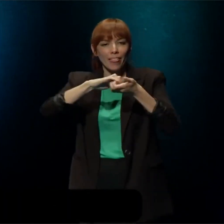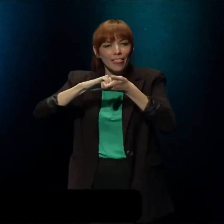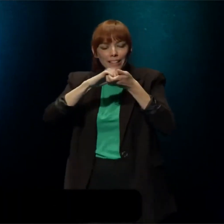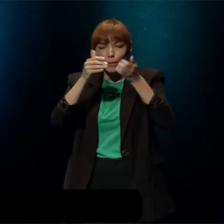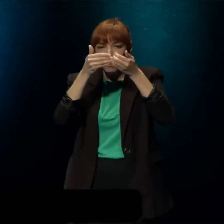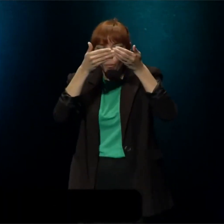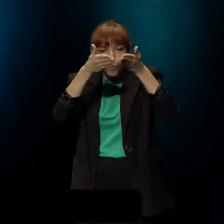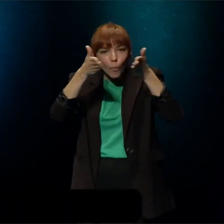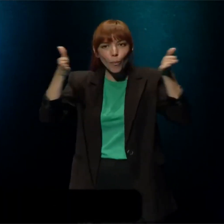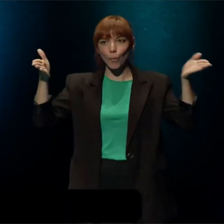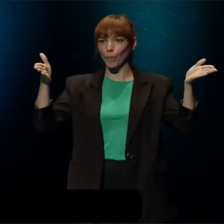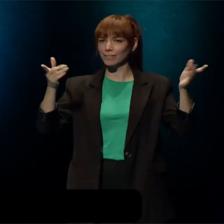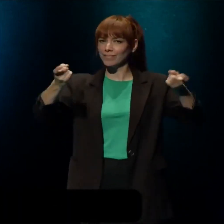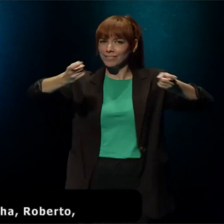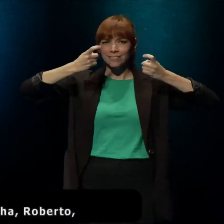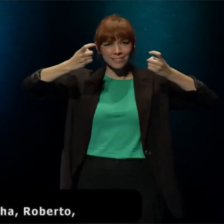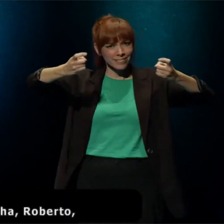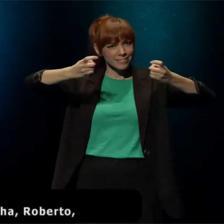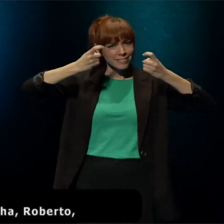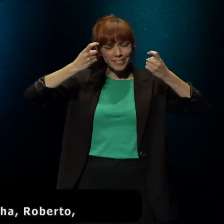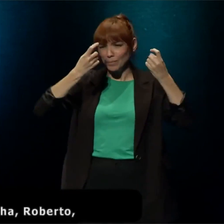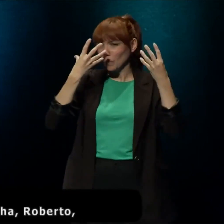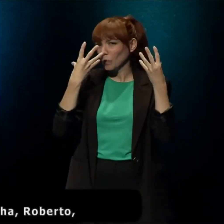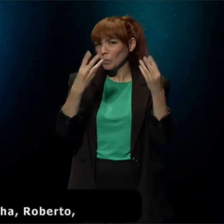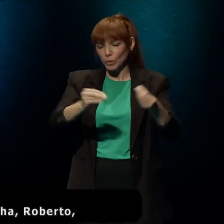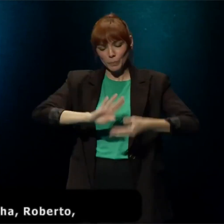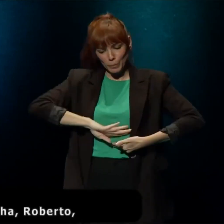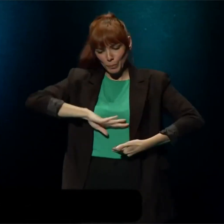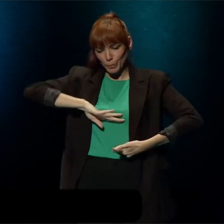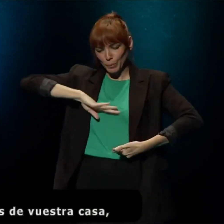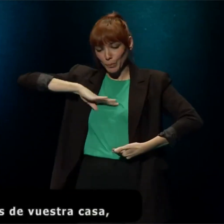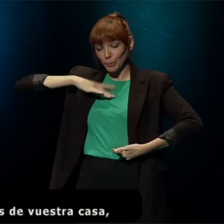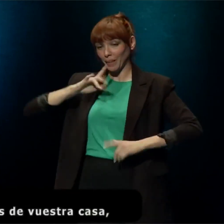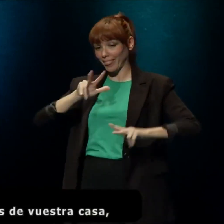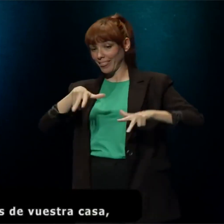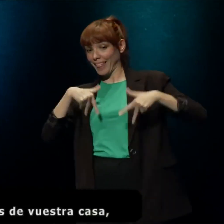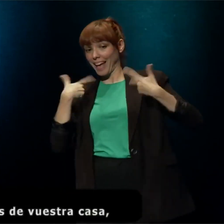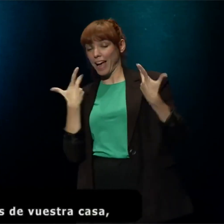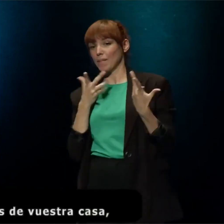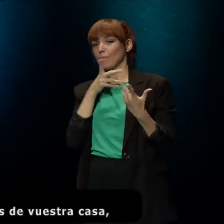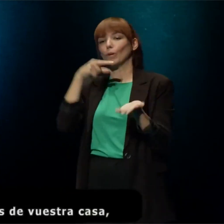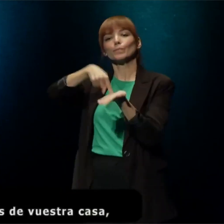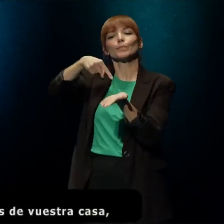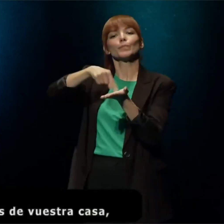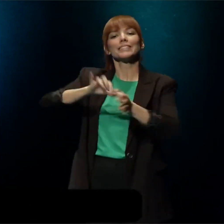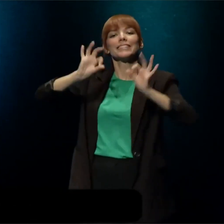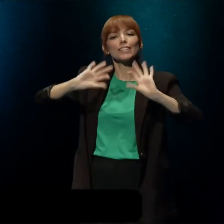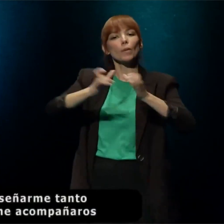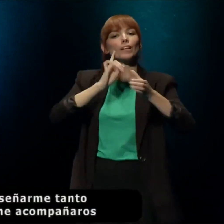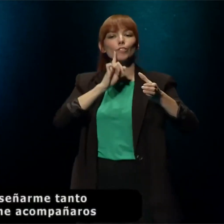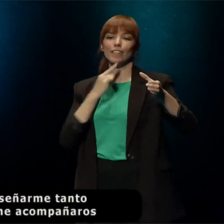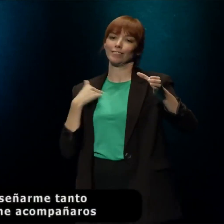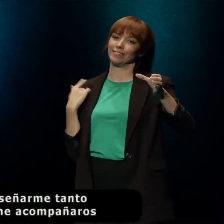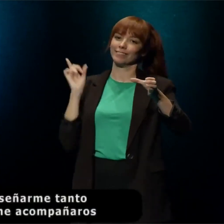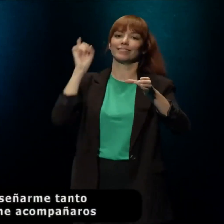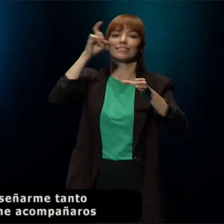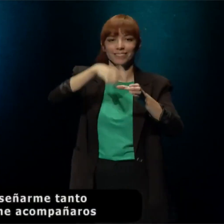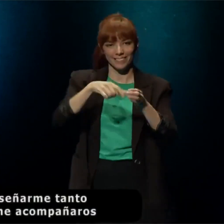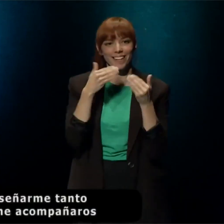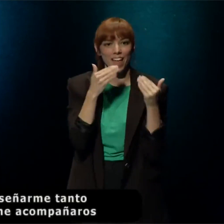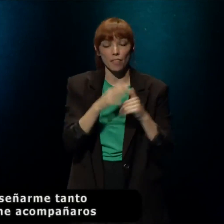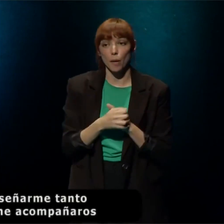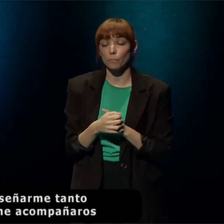enseñarme tanto y dejarme acompañaros en esta vuestra causa. Os puedo decir y os